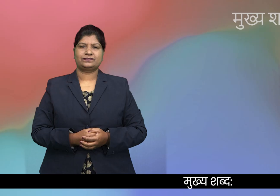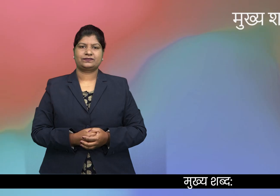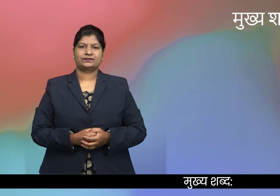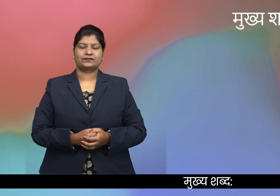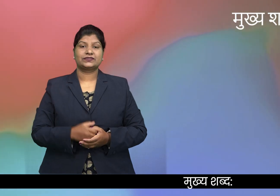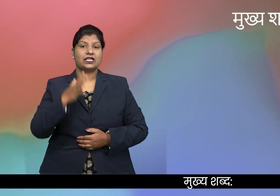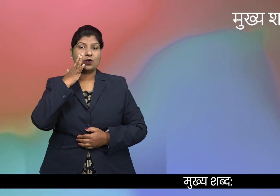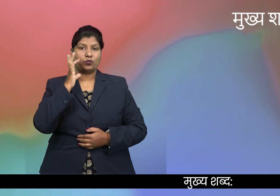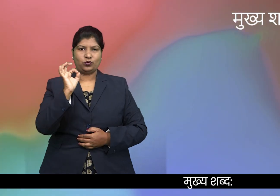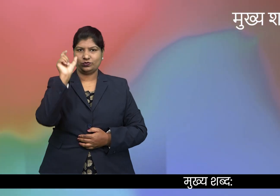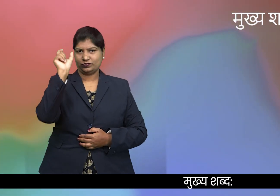मुख्य शब्द: